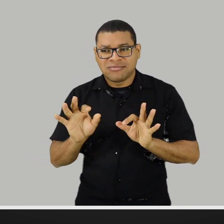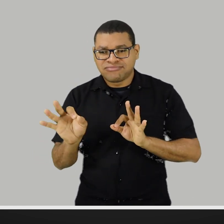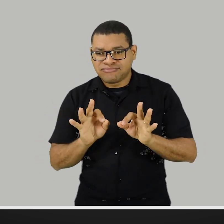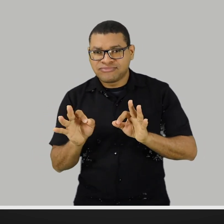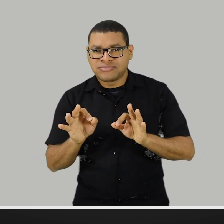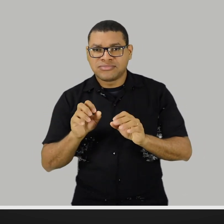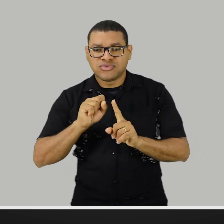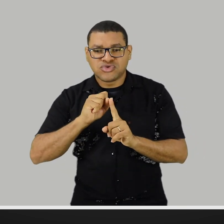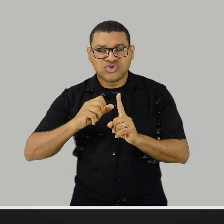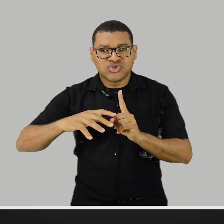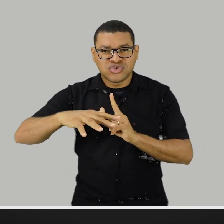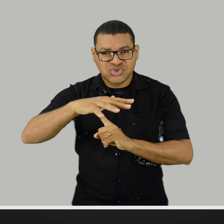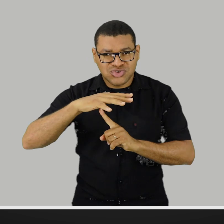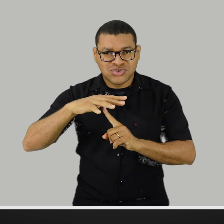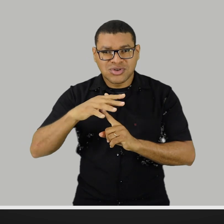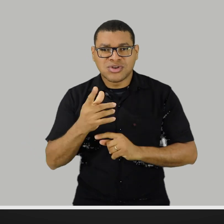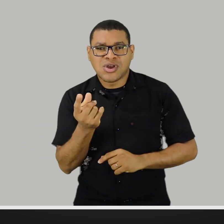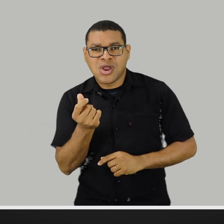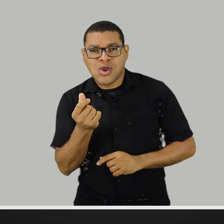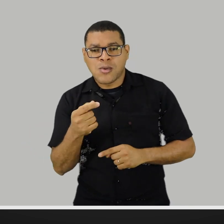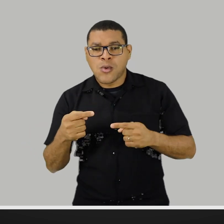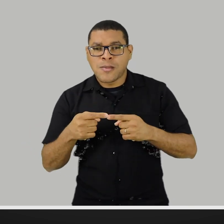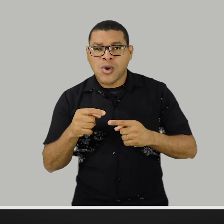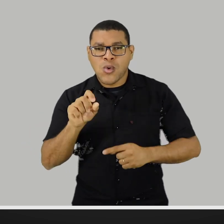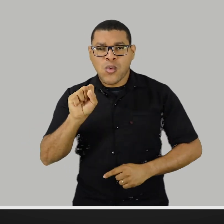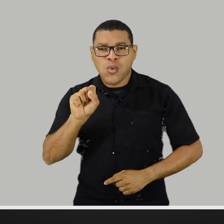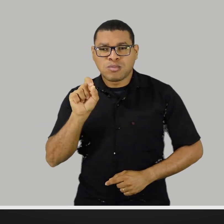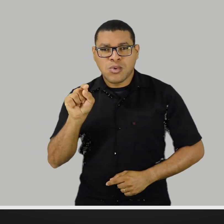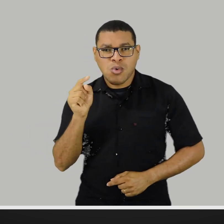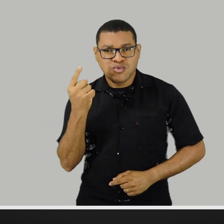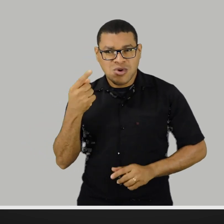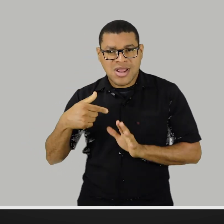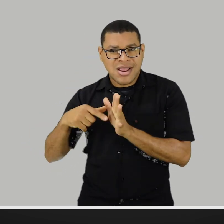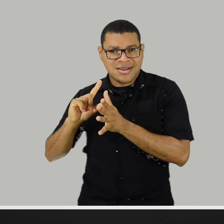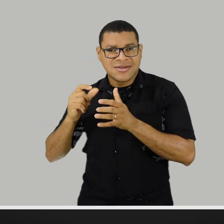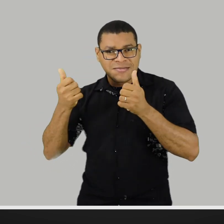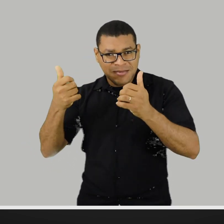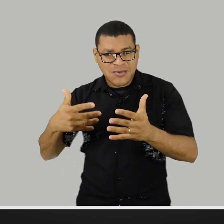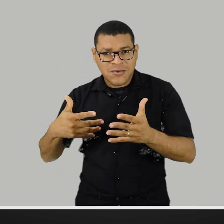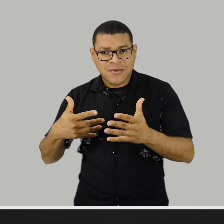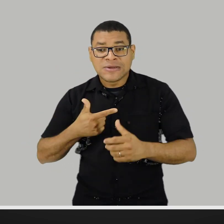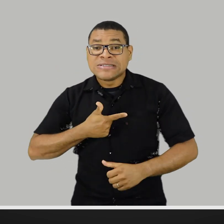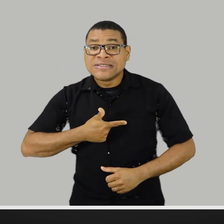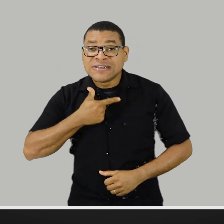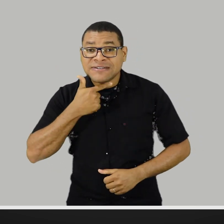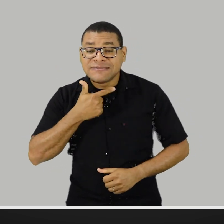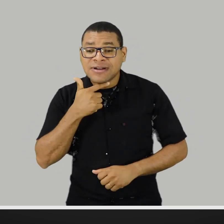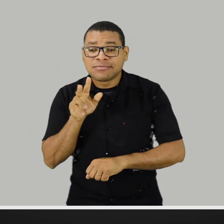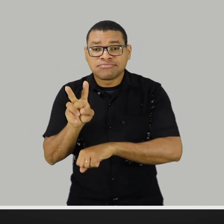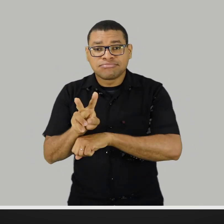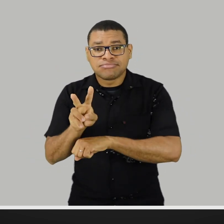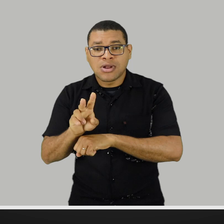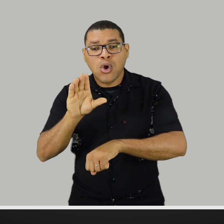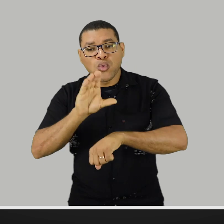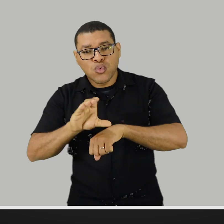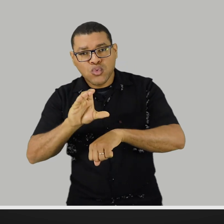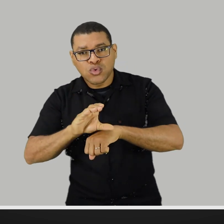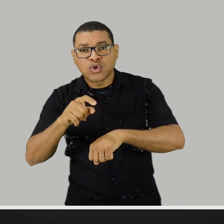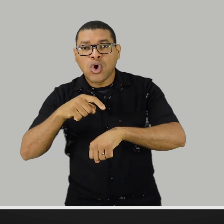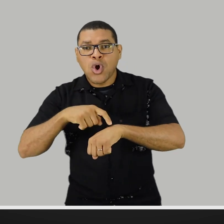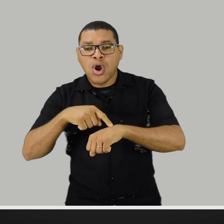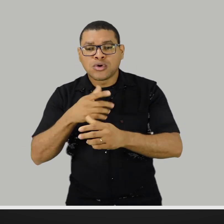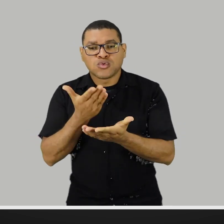de aplicada a divisão socioeconômica conforme o subitem 8.1 estão reservadas vagas por curso